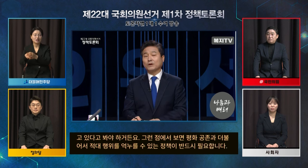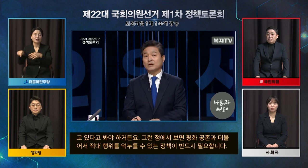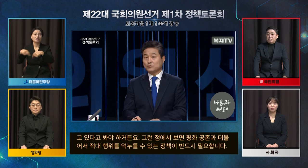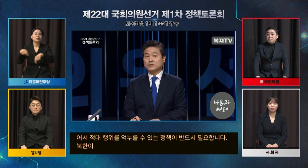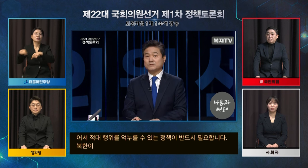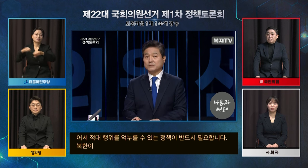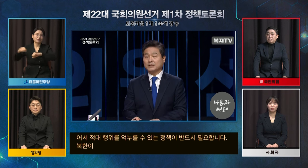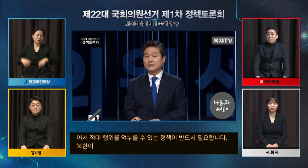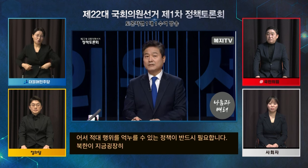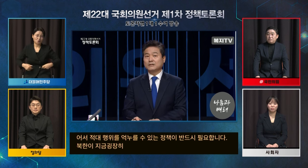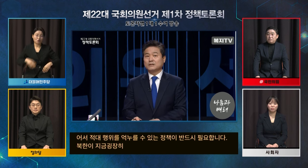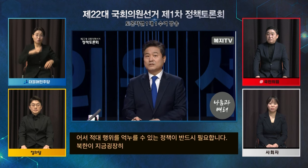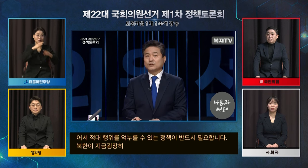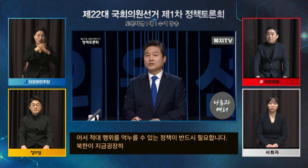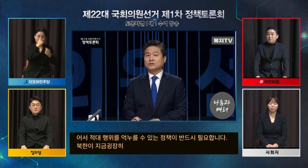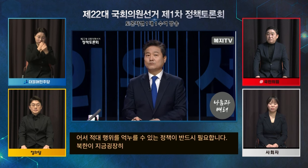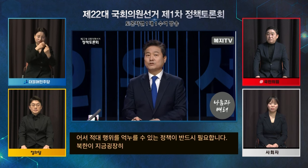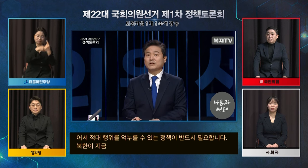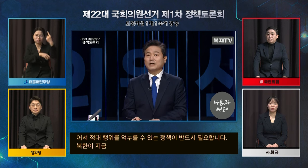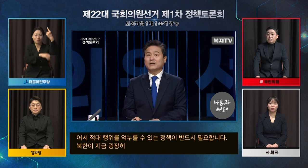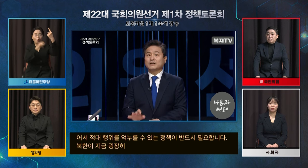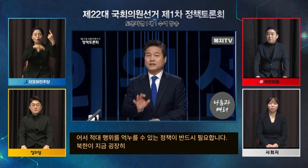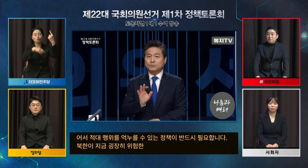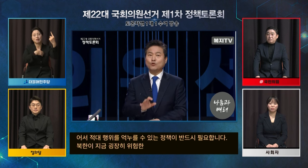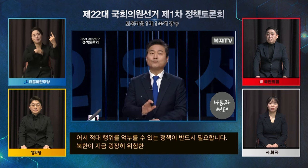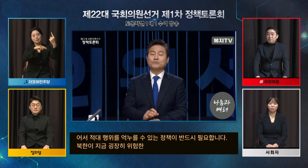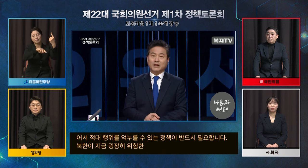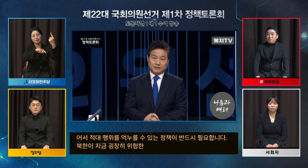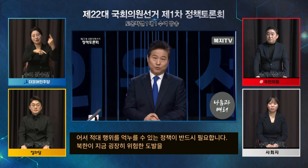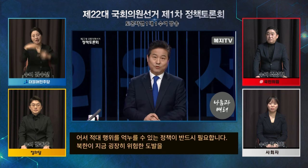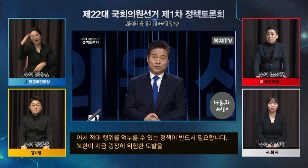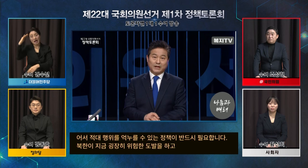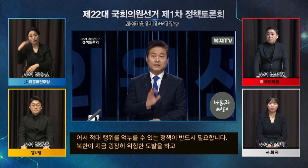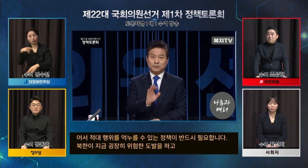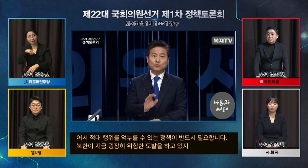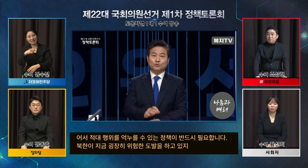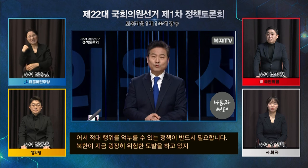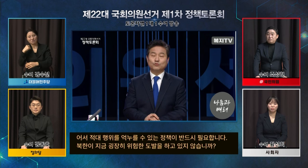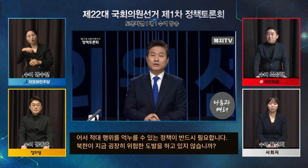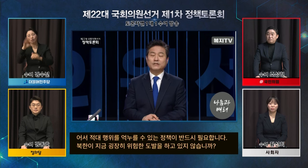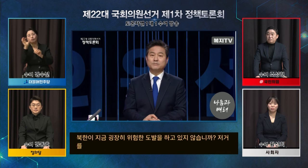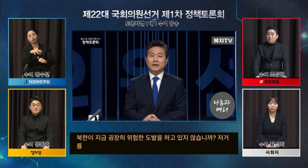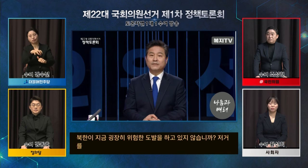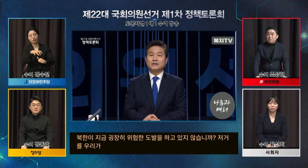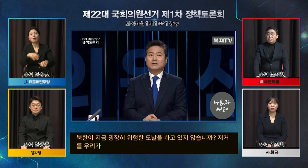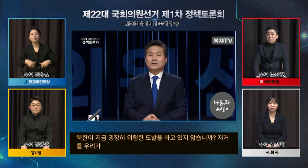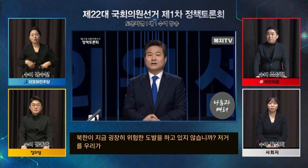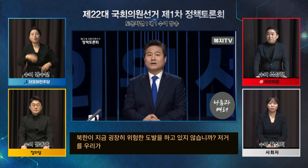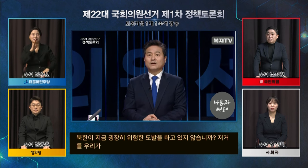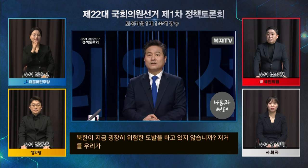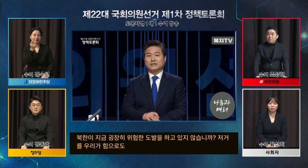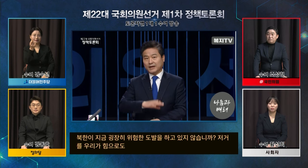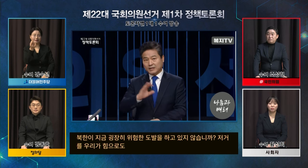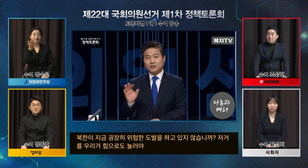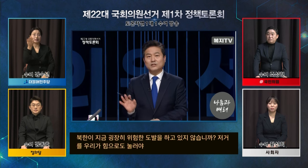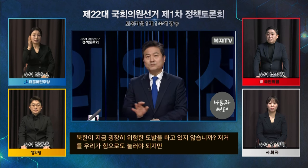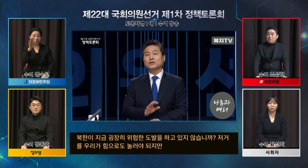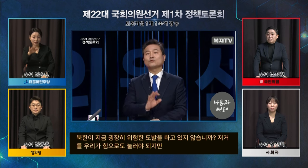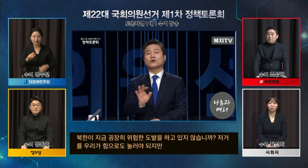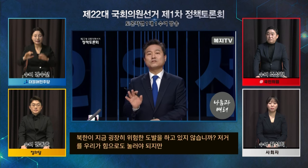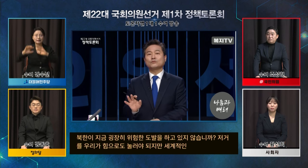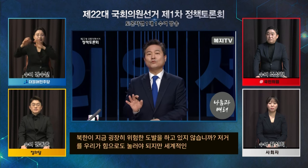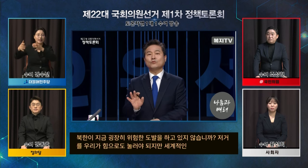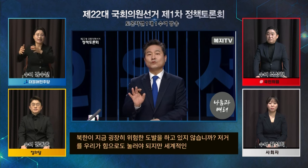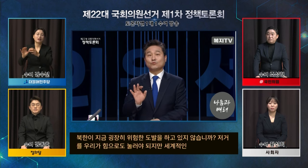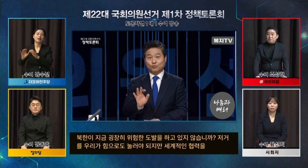위험한 도발을 하고 있지 않습니까? 저거를 우리가 힘으로 뿐만 아니고 당연히 힘으로도 눌러야 되지만 세계적인